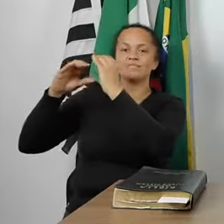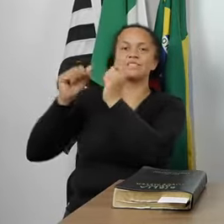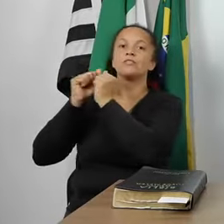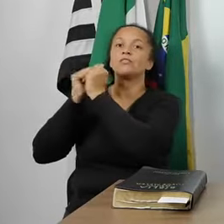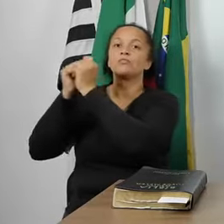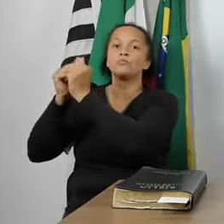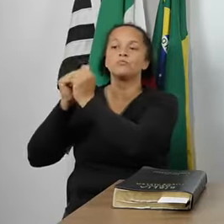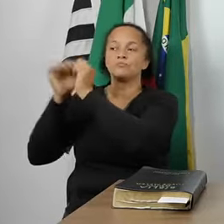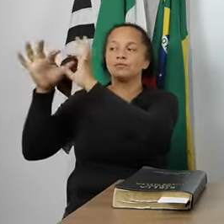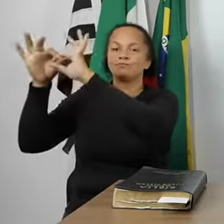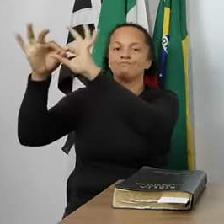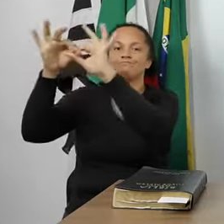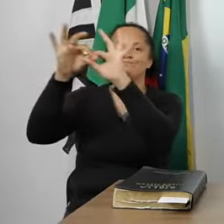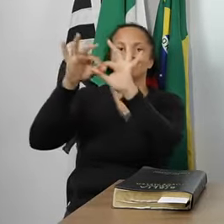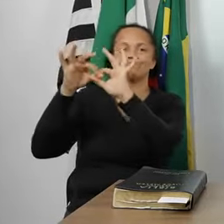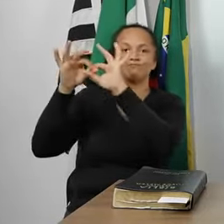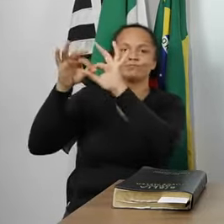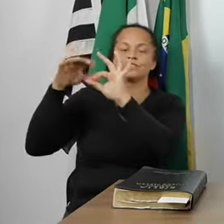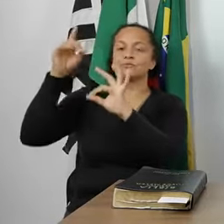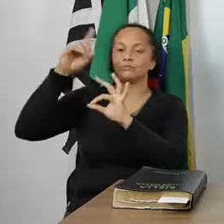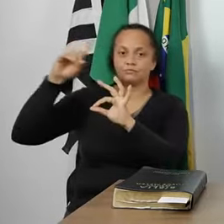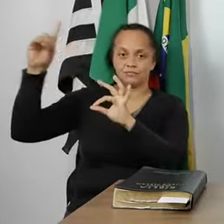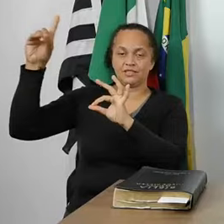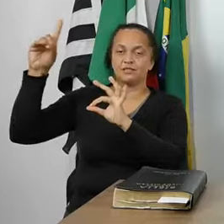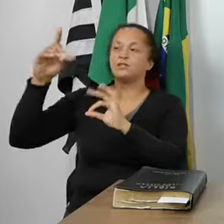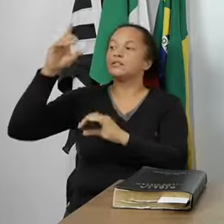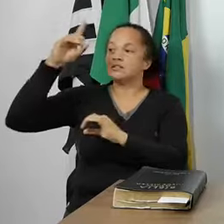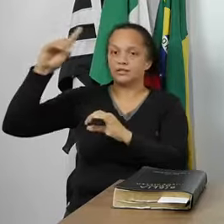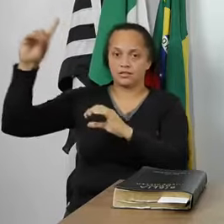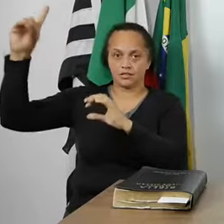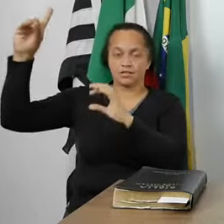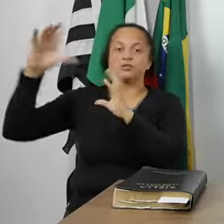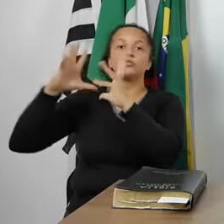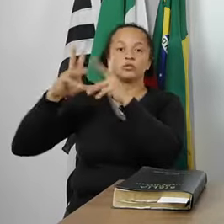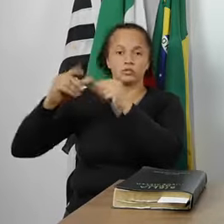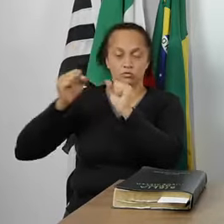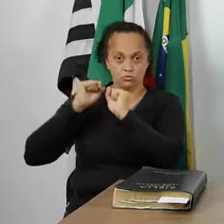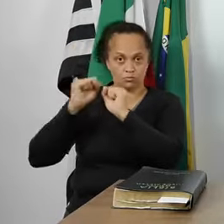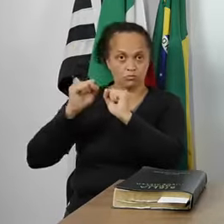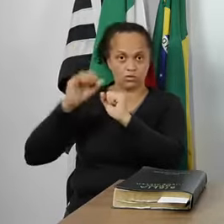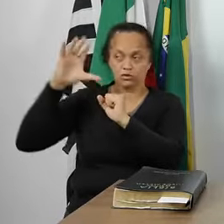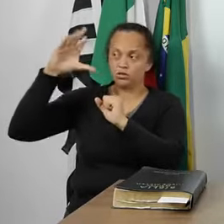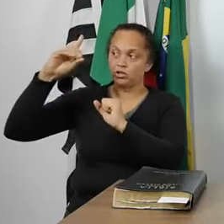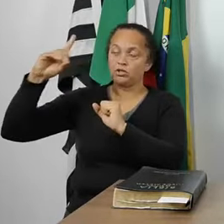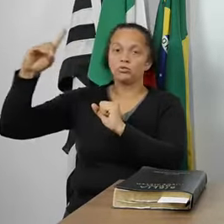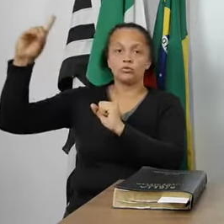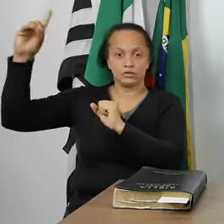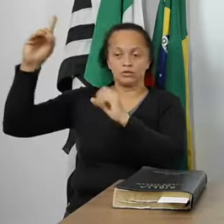um Deus onipotente, onipresente, onisciente e